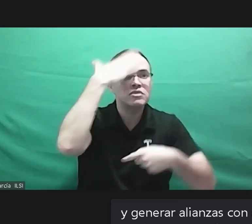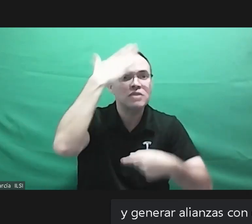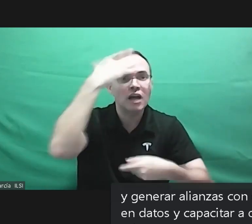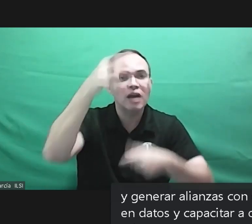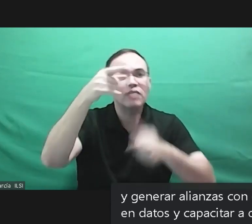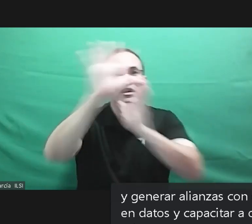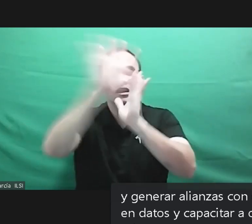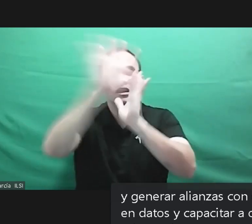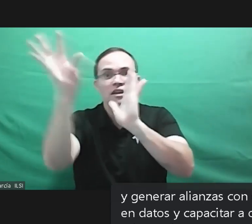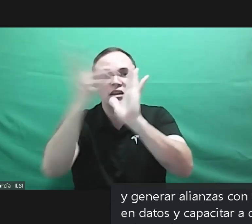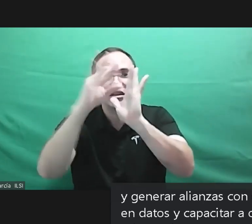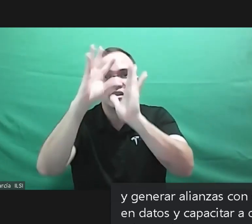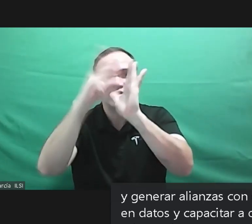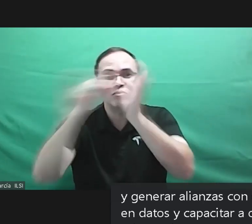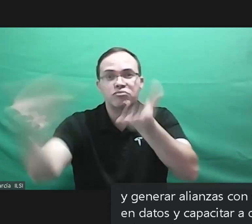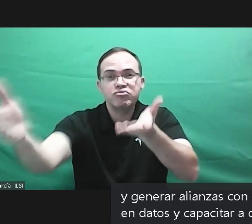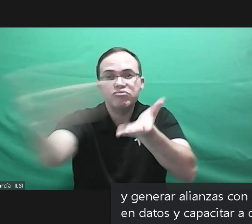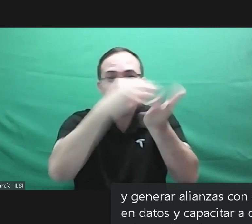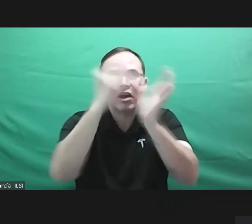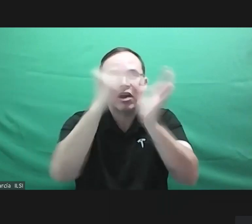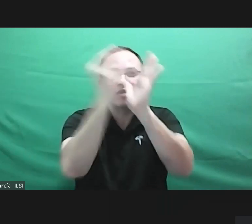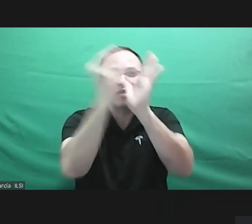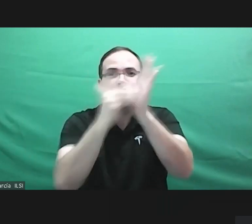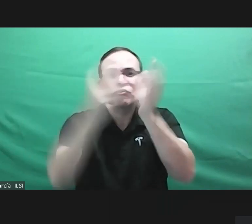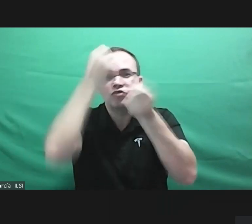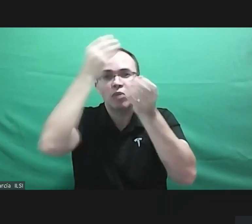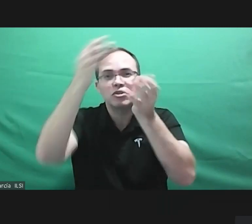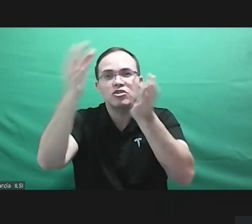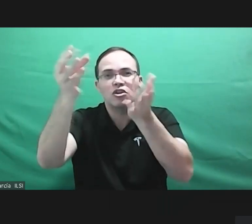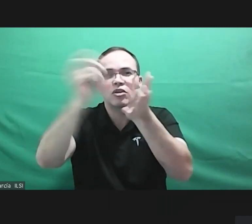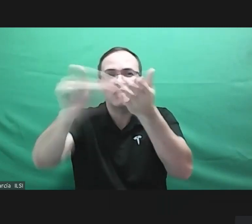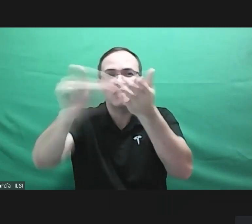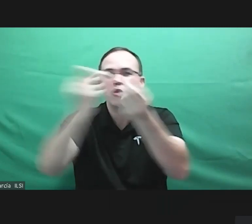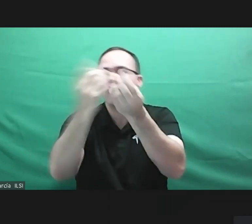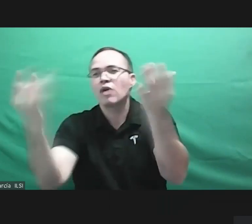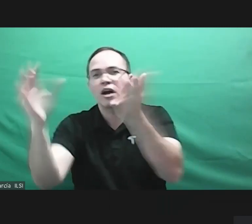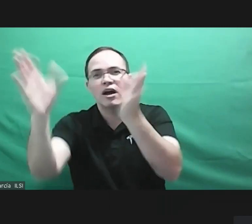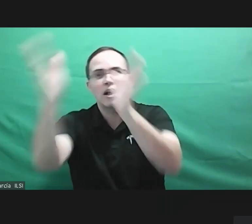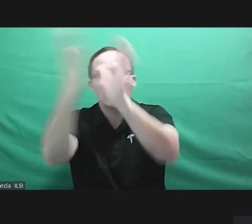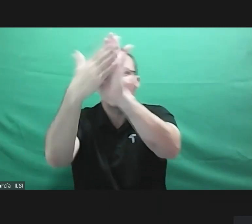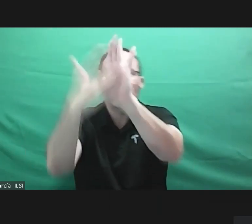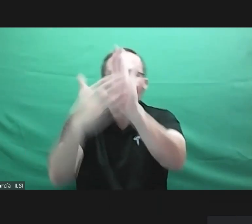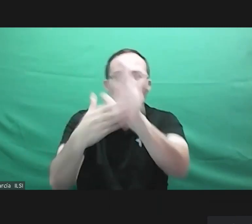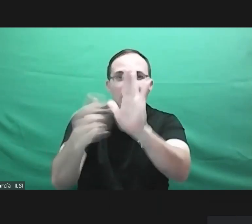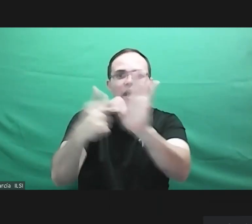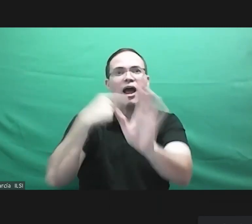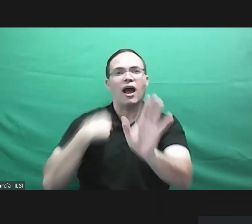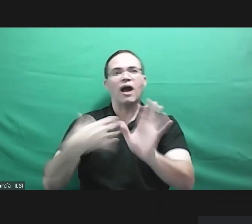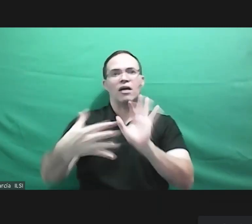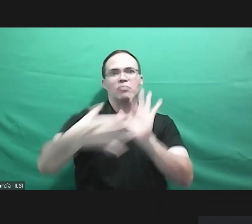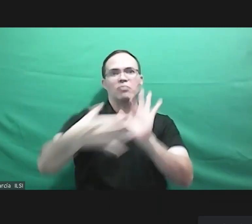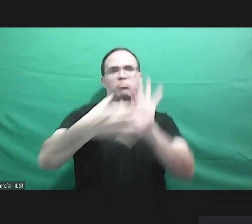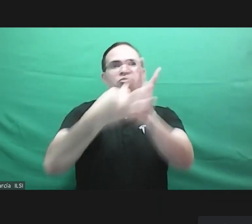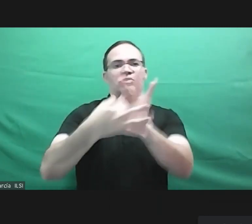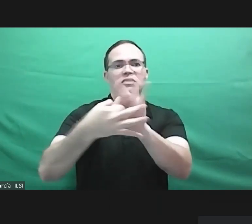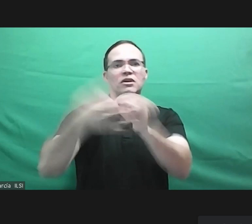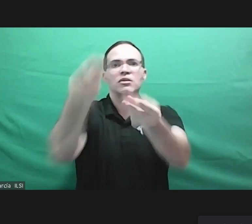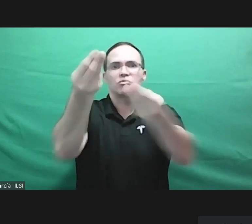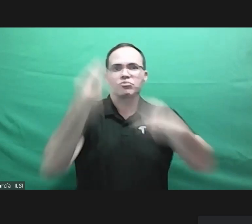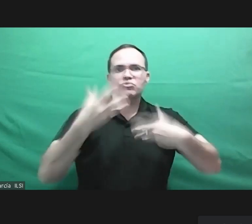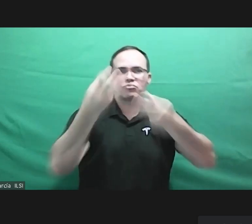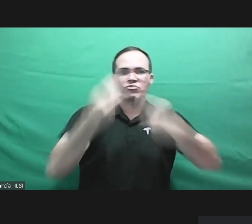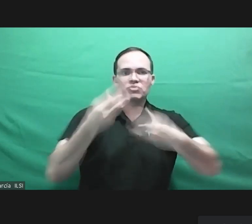articular esfuerzos, juntar organizaciones que saben más de educación de personas con discapacidad sobre datos. Esas alianzas también pueden